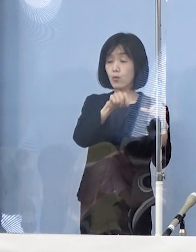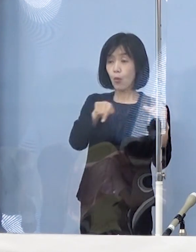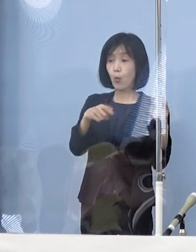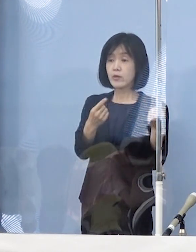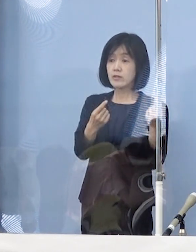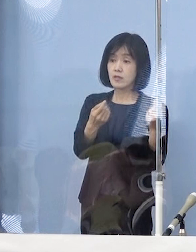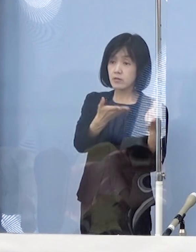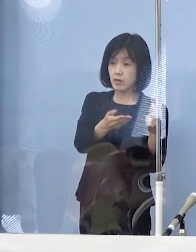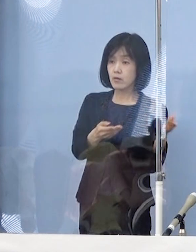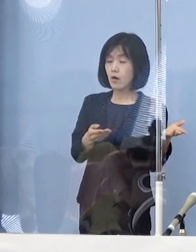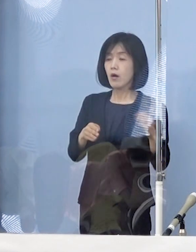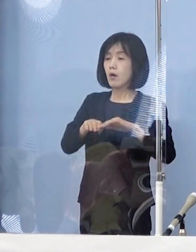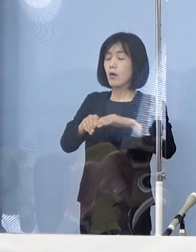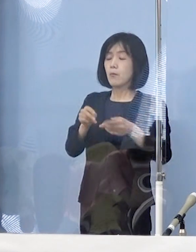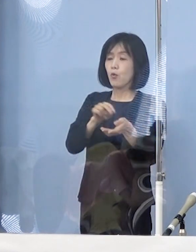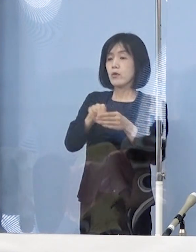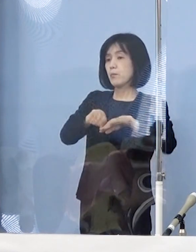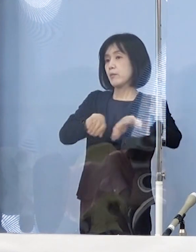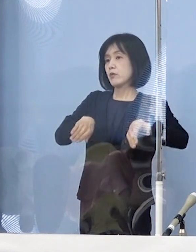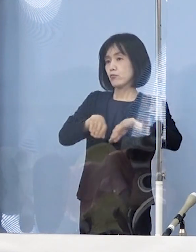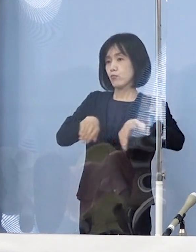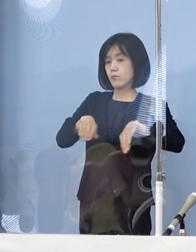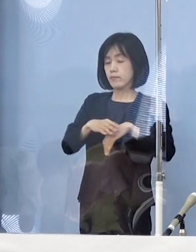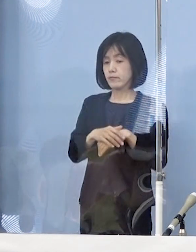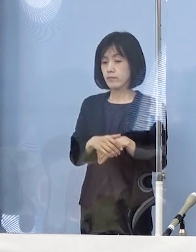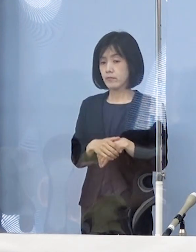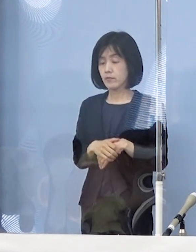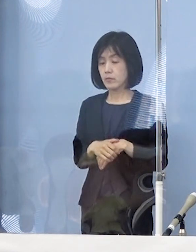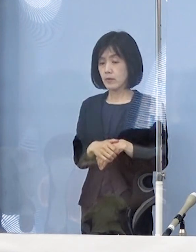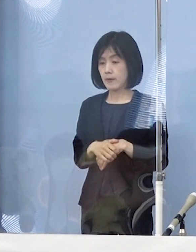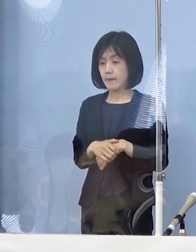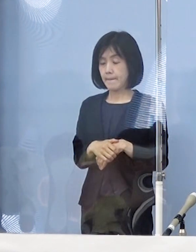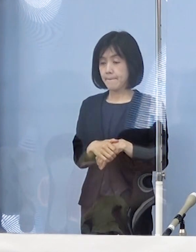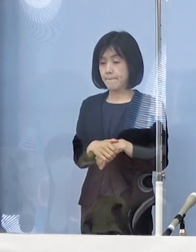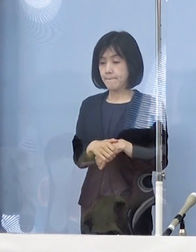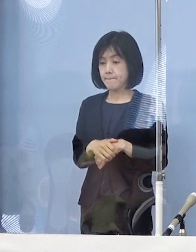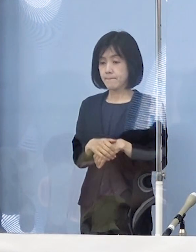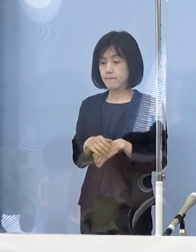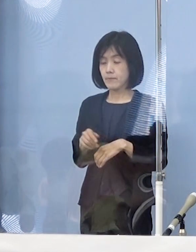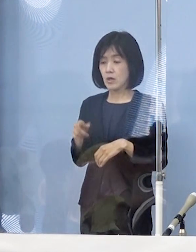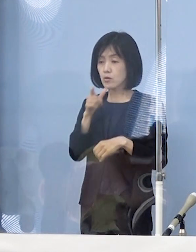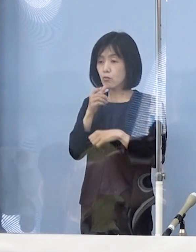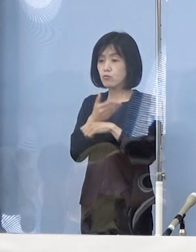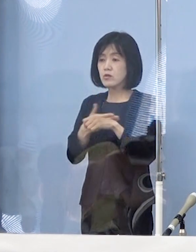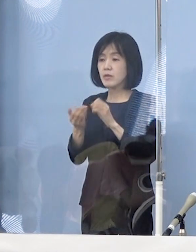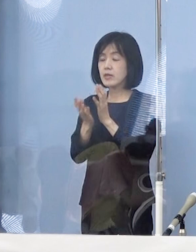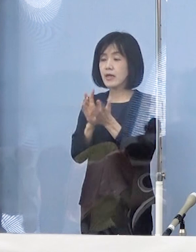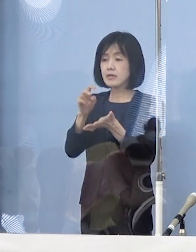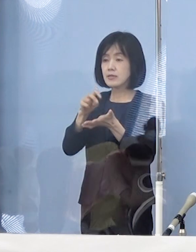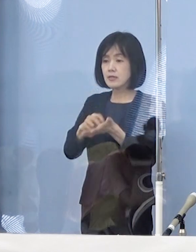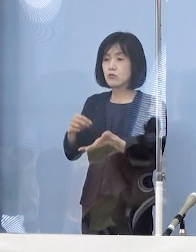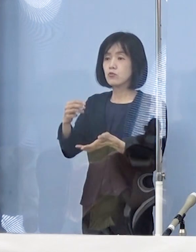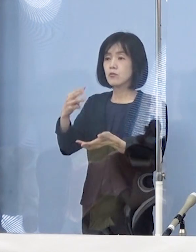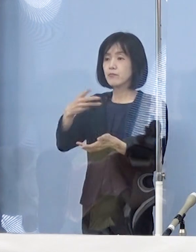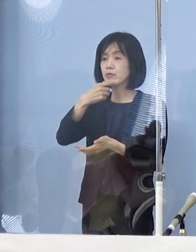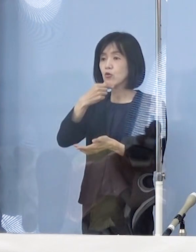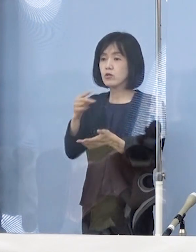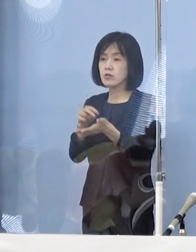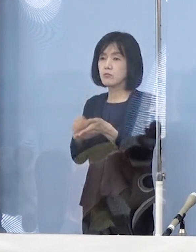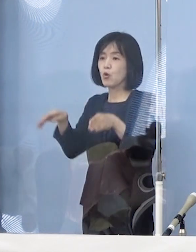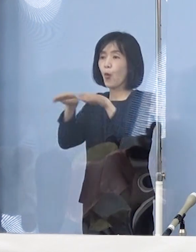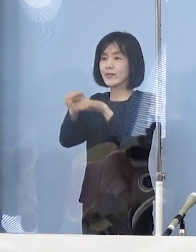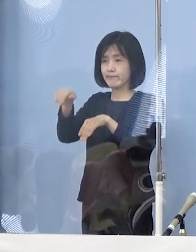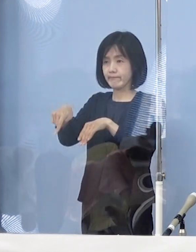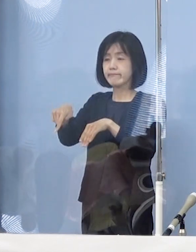院 です。別の病院です。 はい。申し上げるとすると、こちら、徳島県立三好病院です。 あ、三好